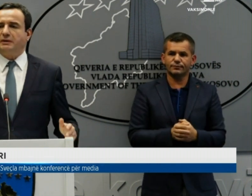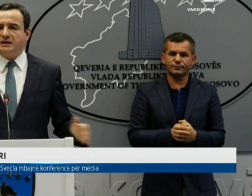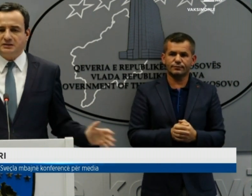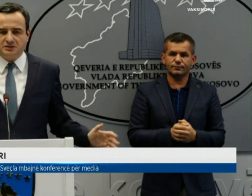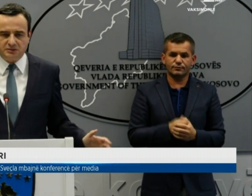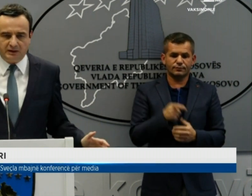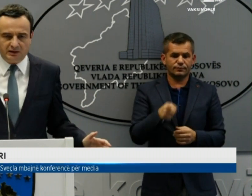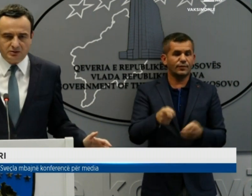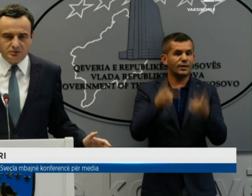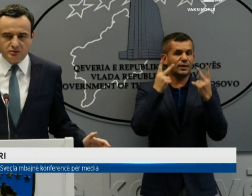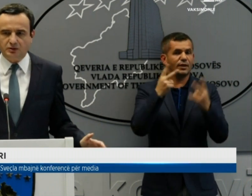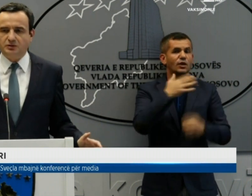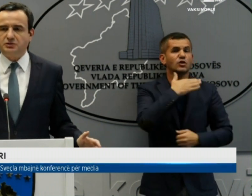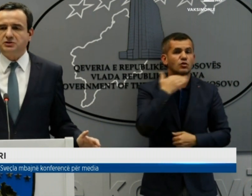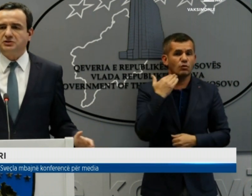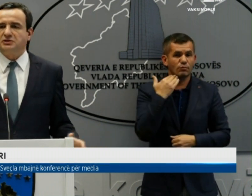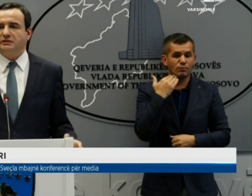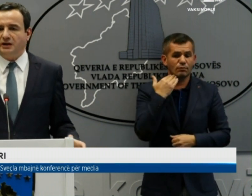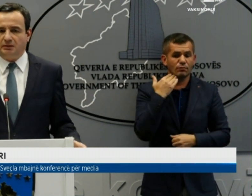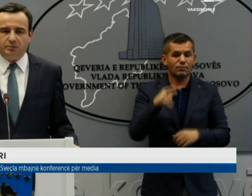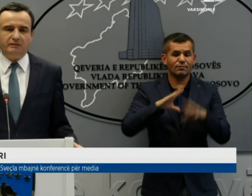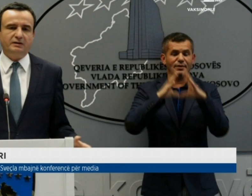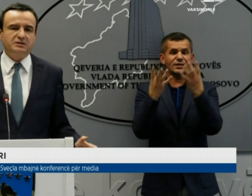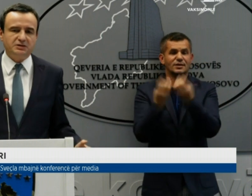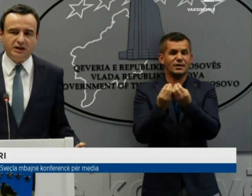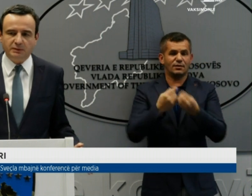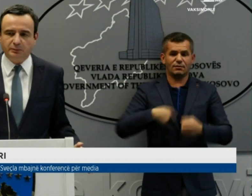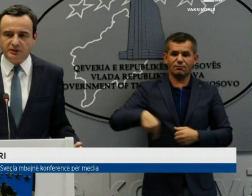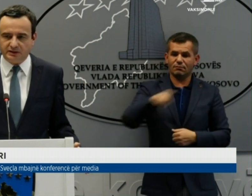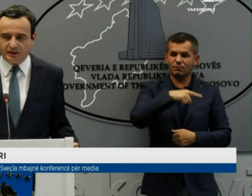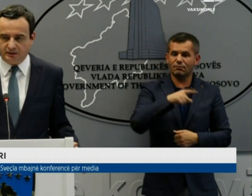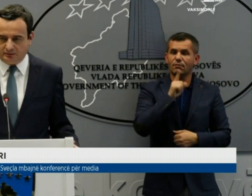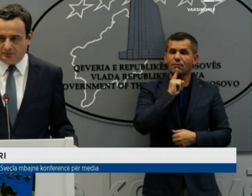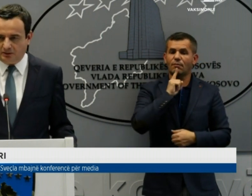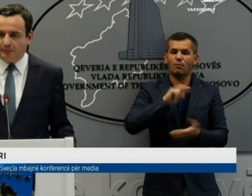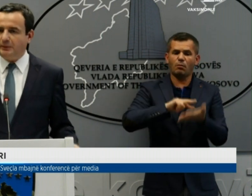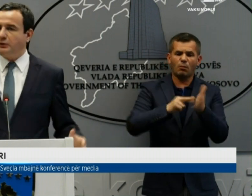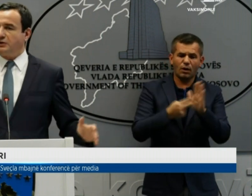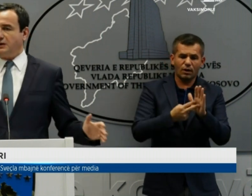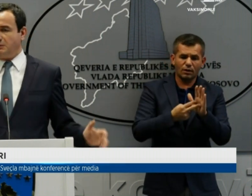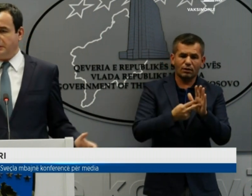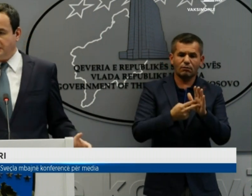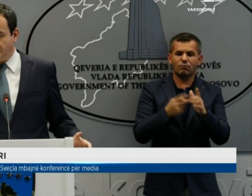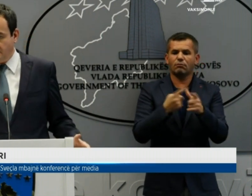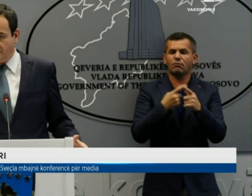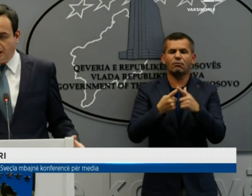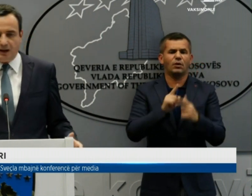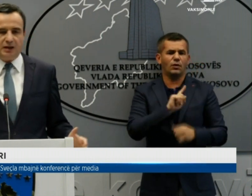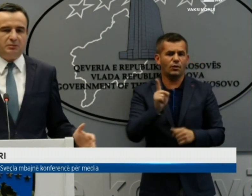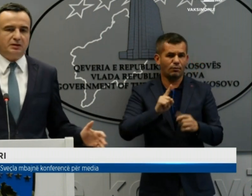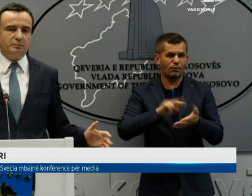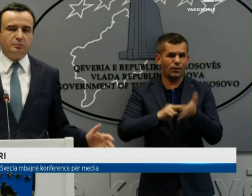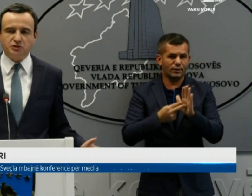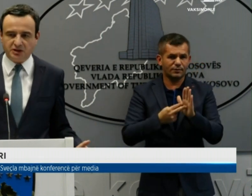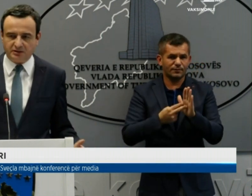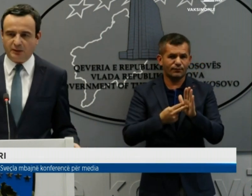është më e rëndësishme tash është që të gjithë ne, pavarësisht a jemi politikanë apo nuk jemi politikanë, a jemi në pushtet apo